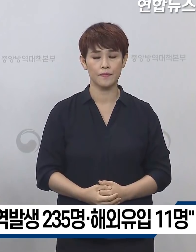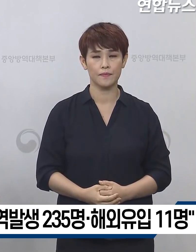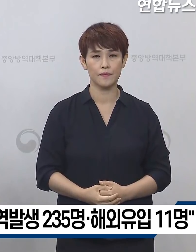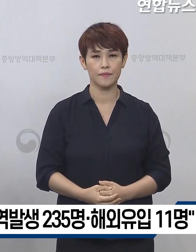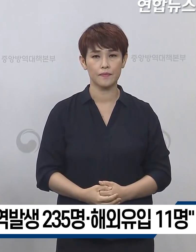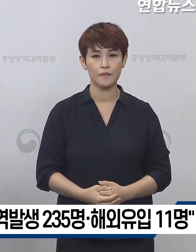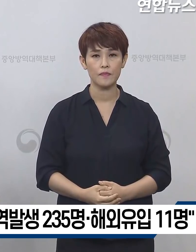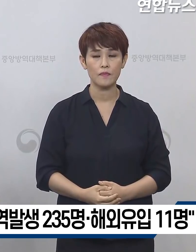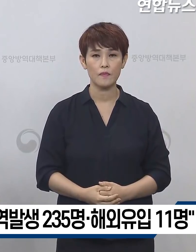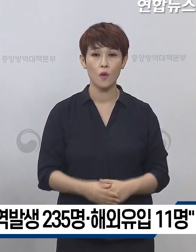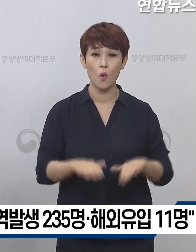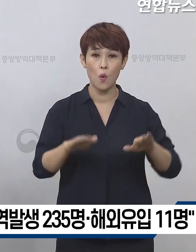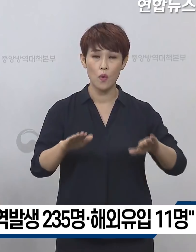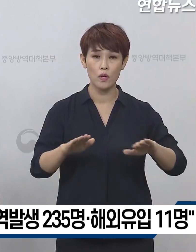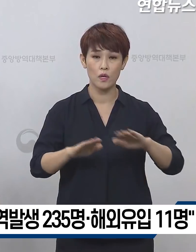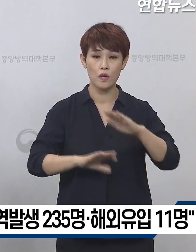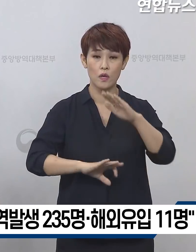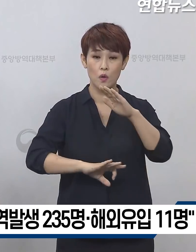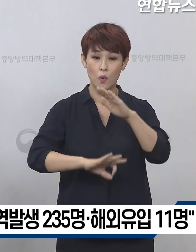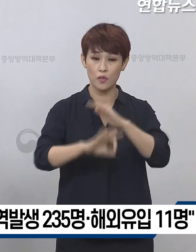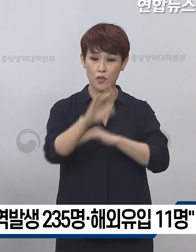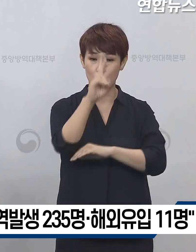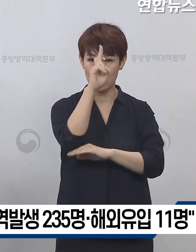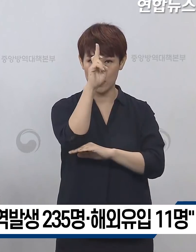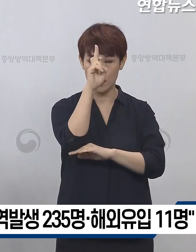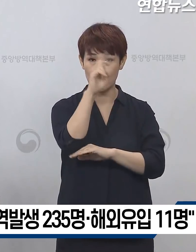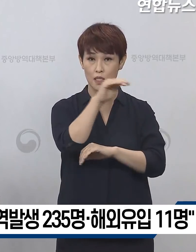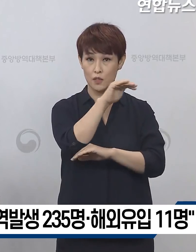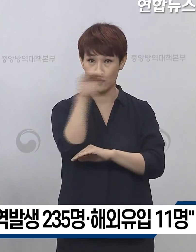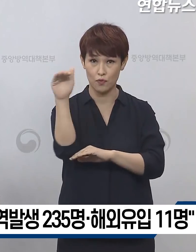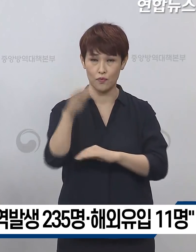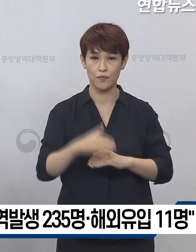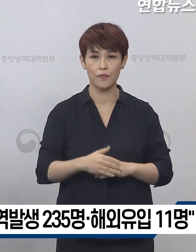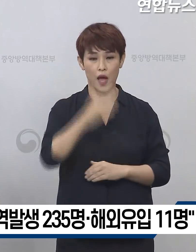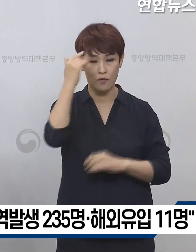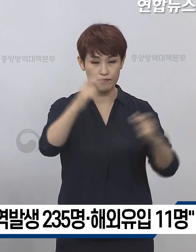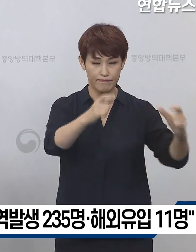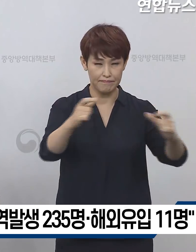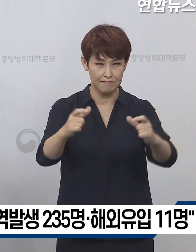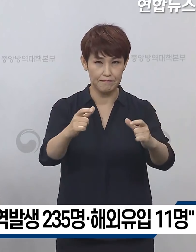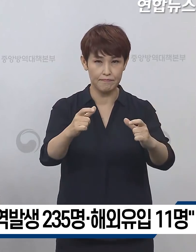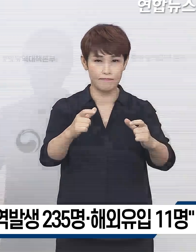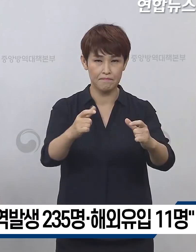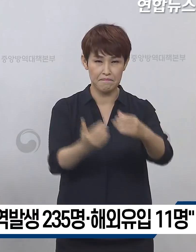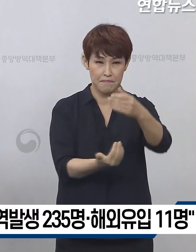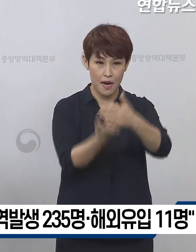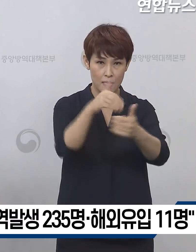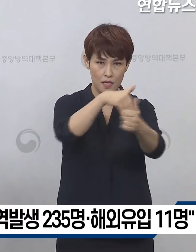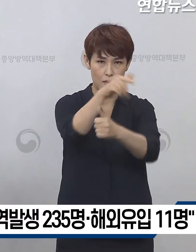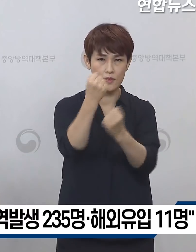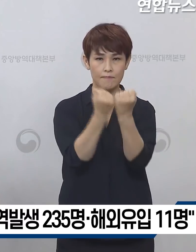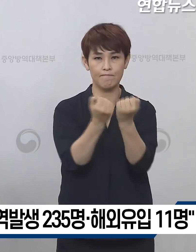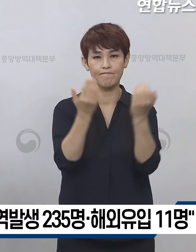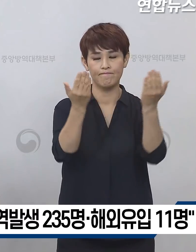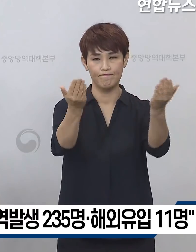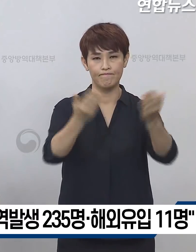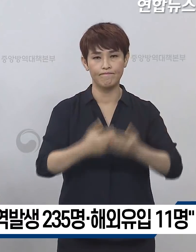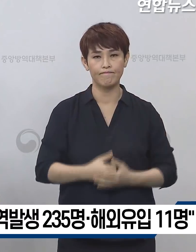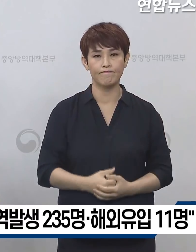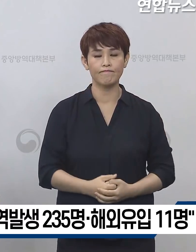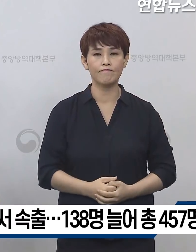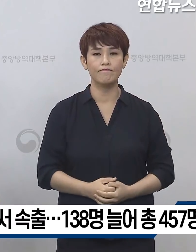일단, 오늘 오전 12시 현재로 국내 주요 발생 현황을 먼저